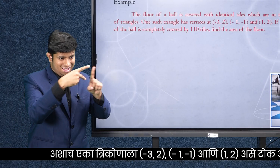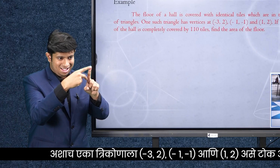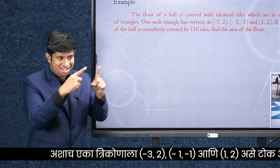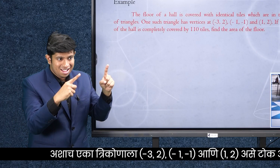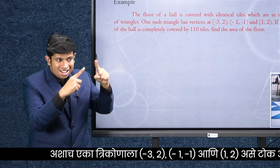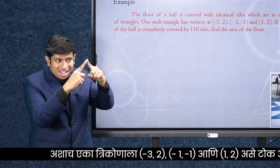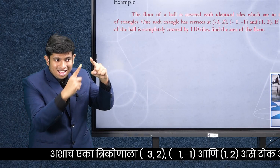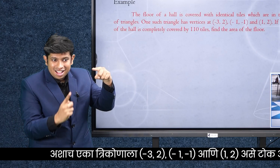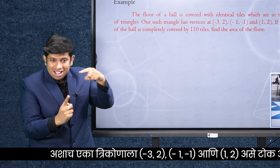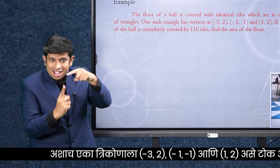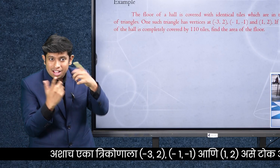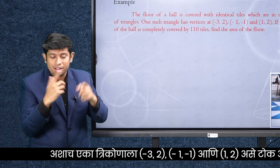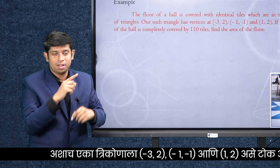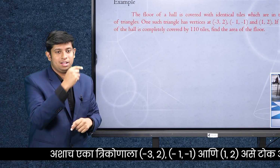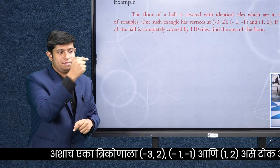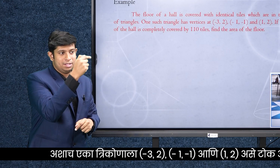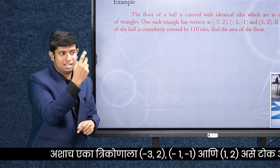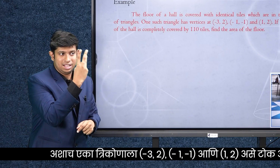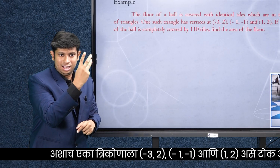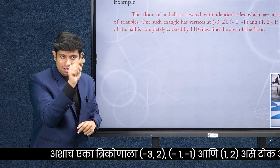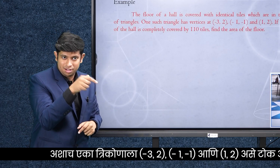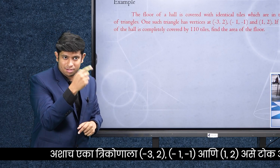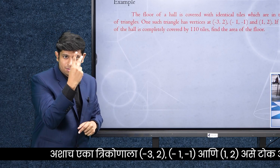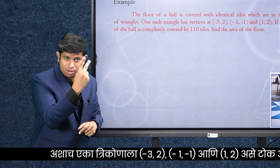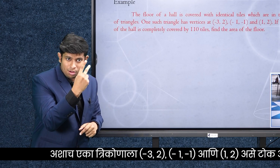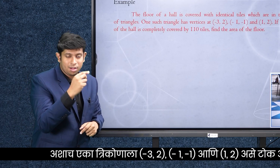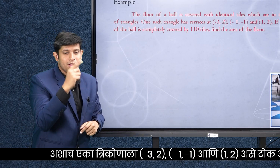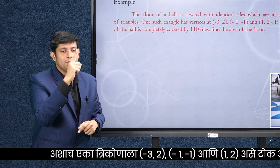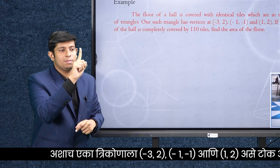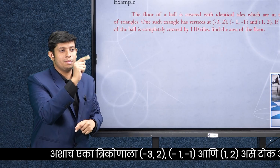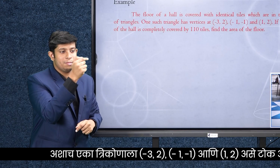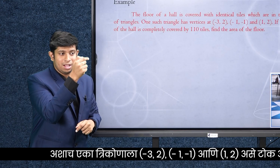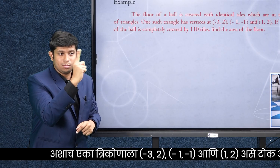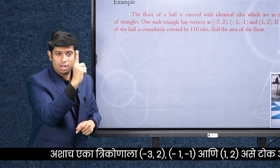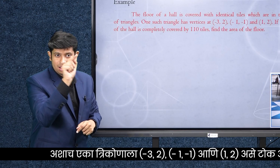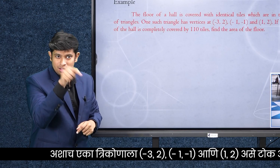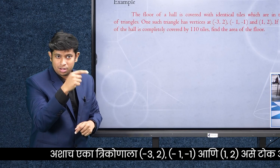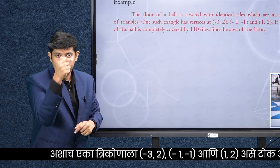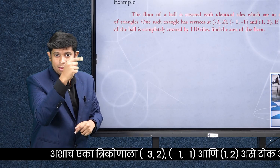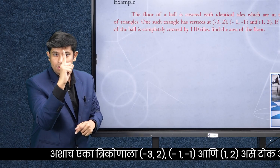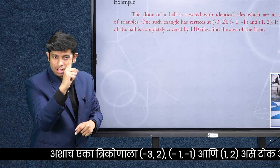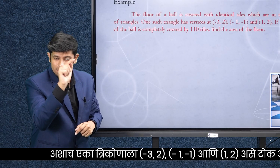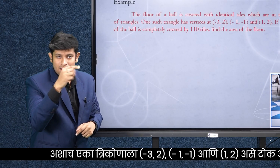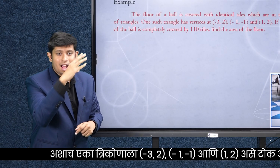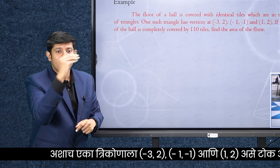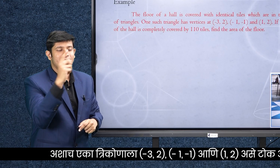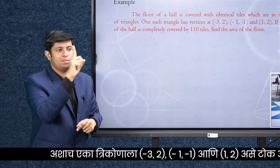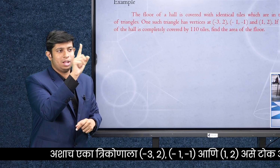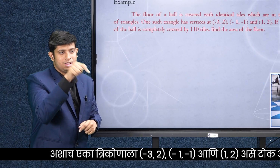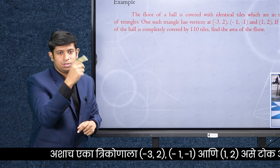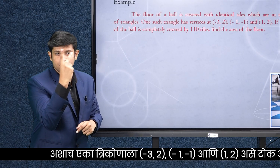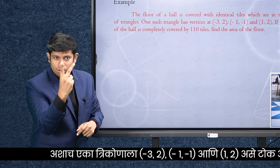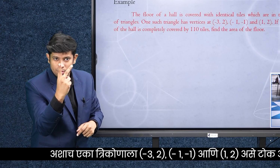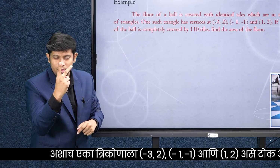अशाच एका त्रिकोणाला -3, 2, -1, -1 आणि 1, 2 असे टोक